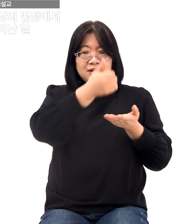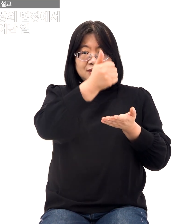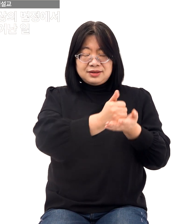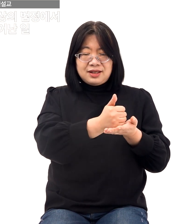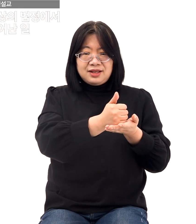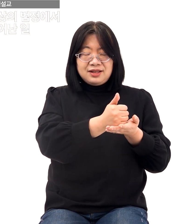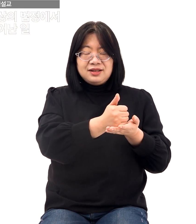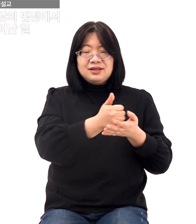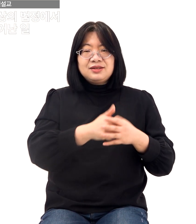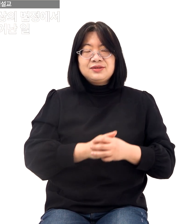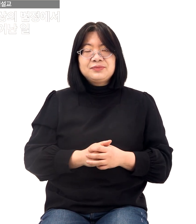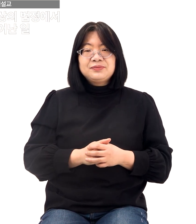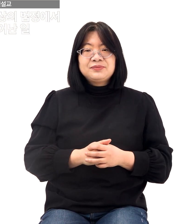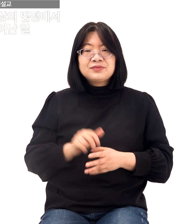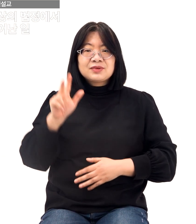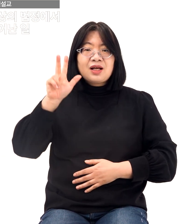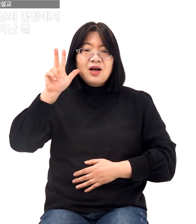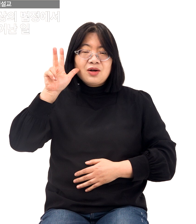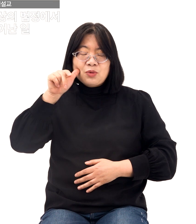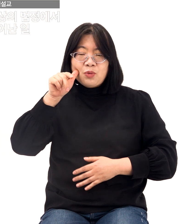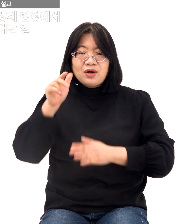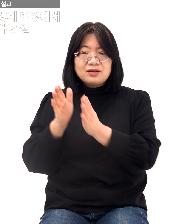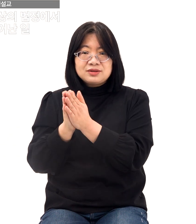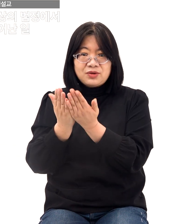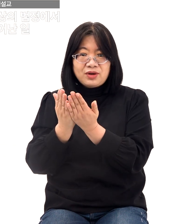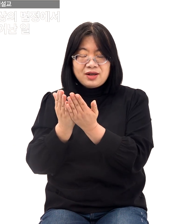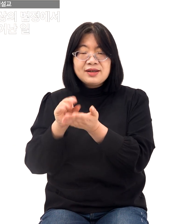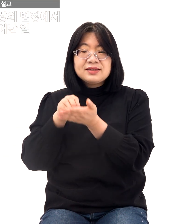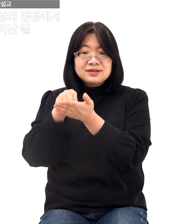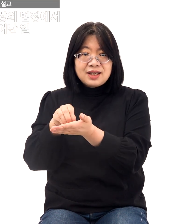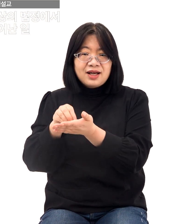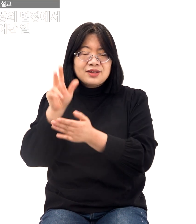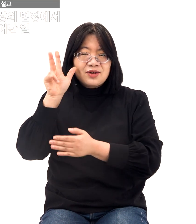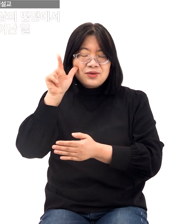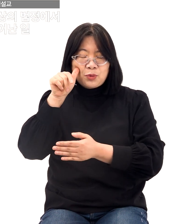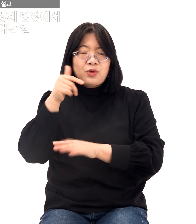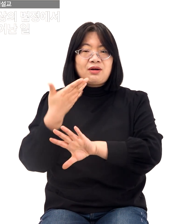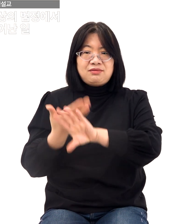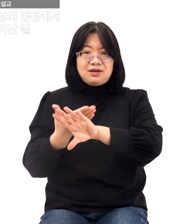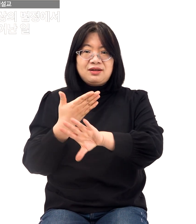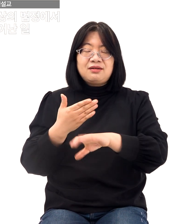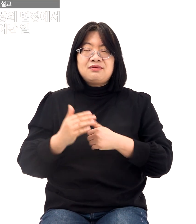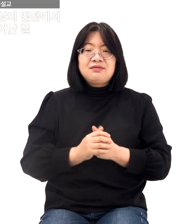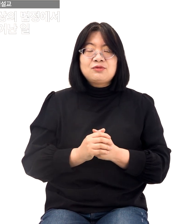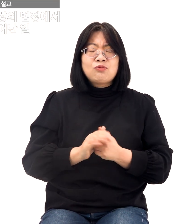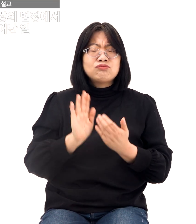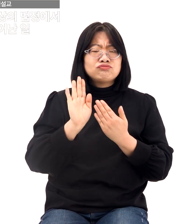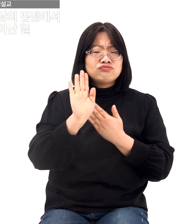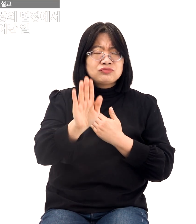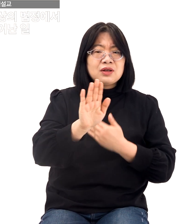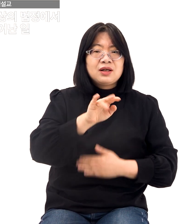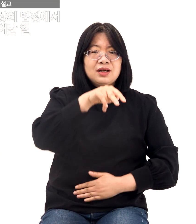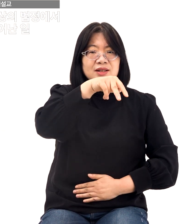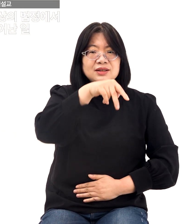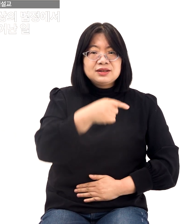대제사장은 여호수아서에 나오는 그 여호수아가 아니에요. 후에